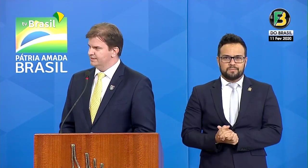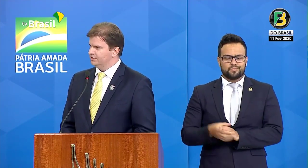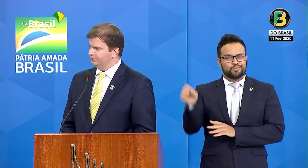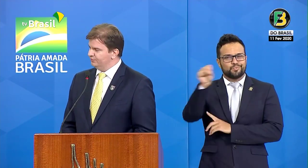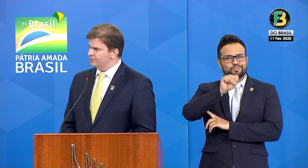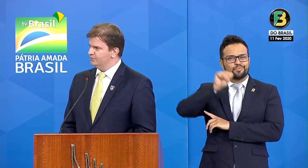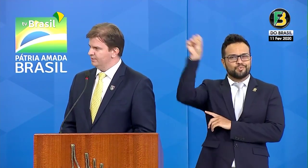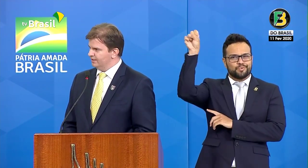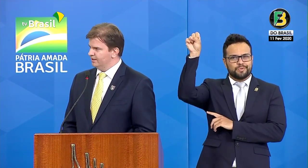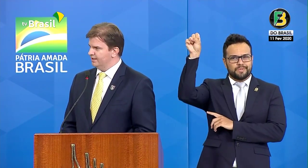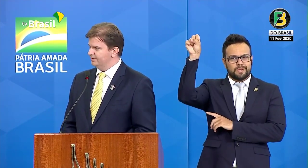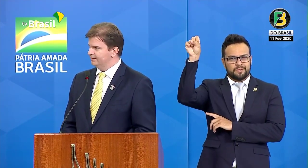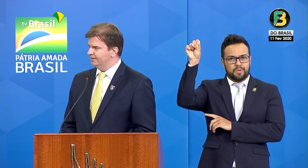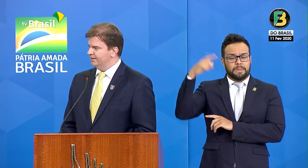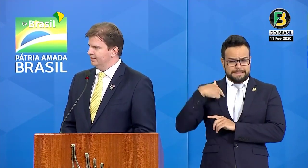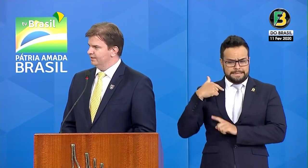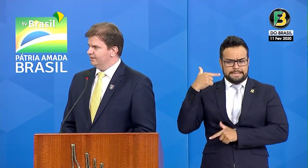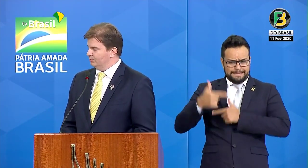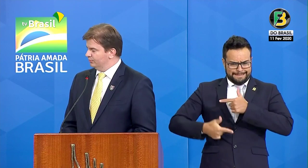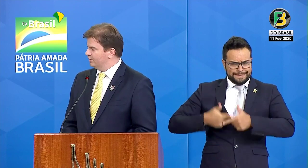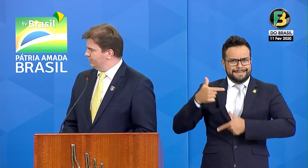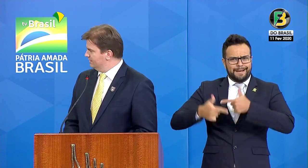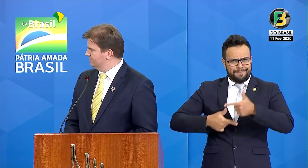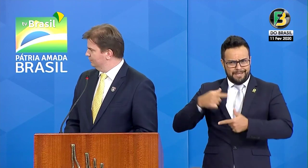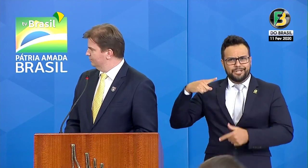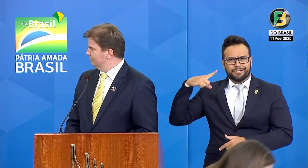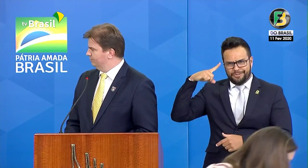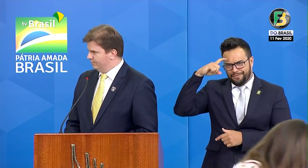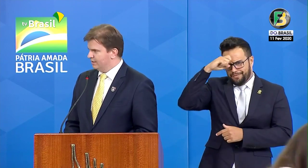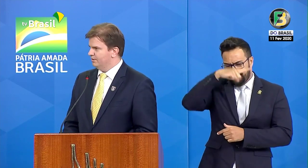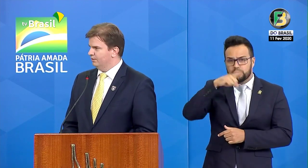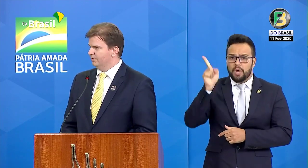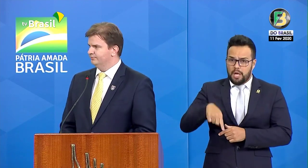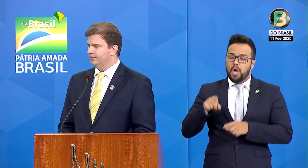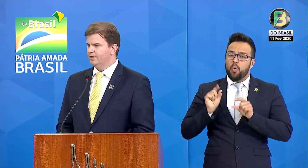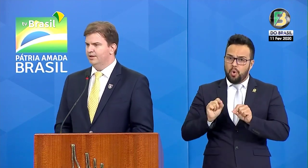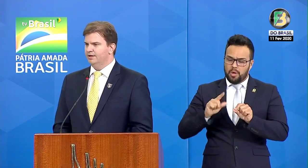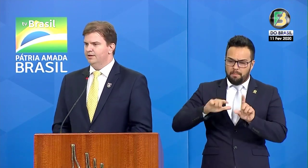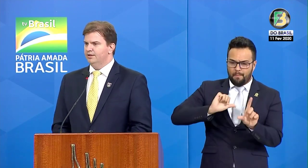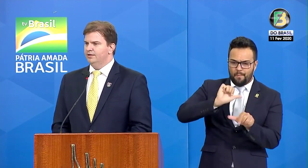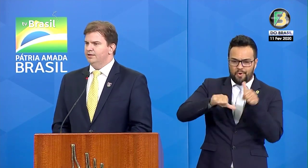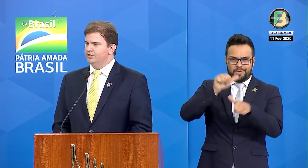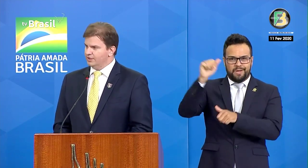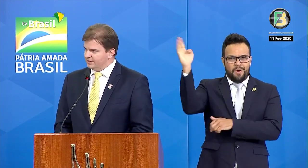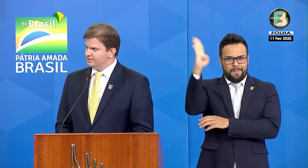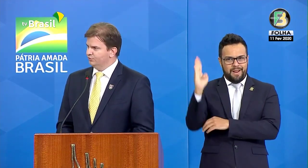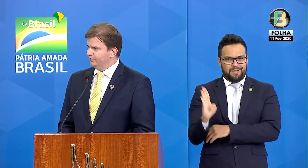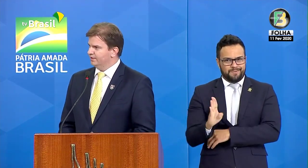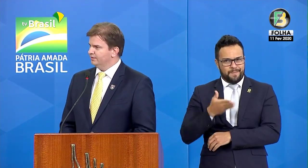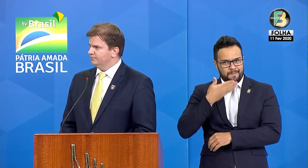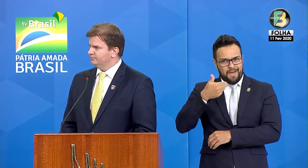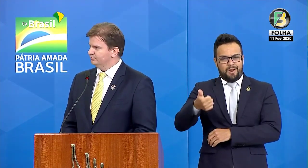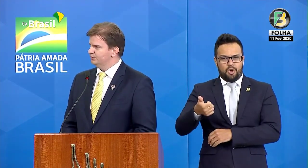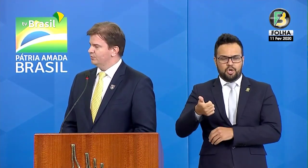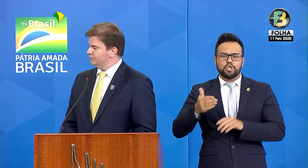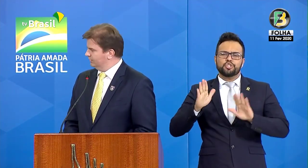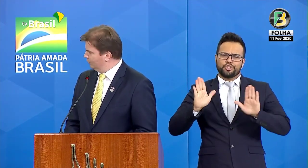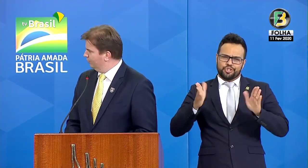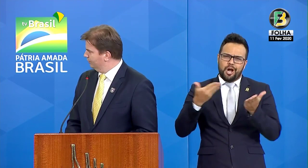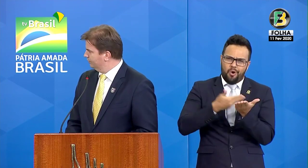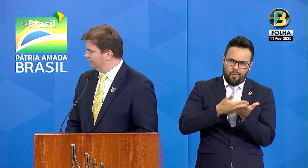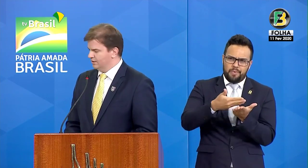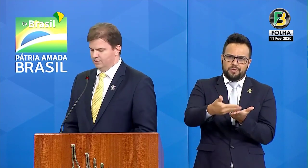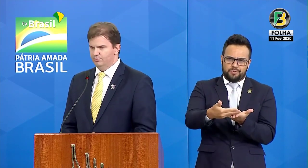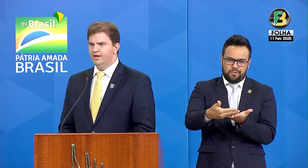sucesso nessa difícil empreitada que é mudar o Brasil para melhor. que já tem sido feita, já